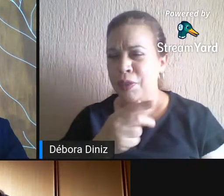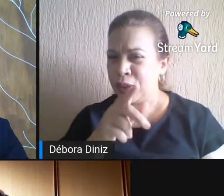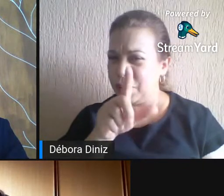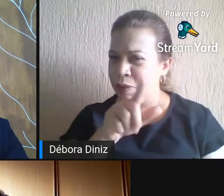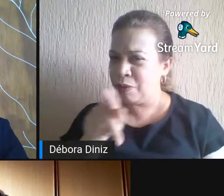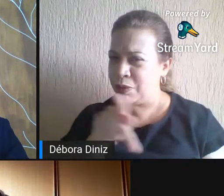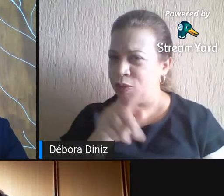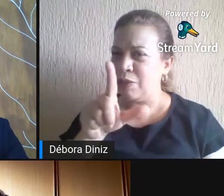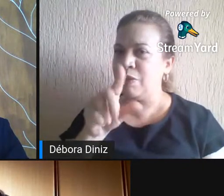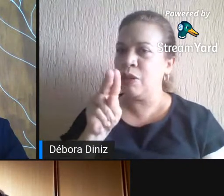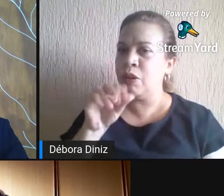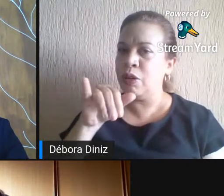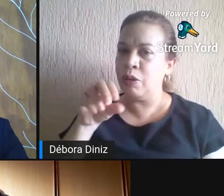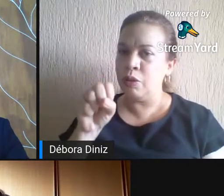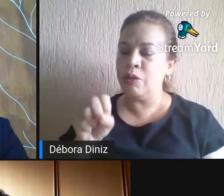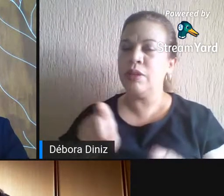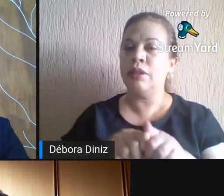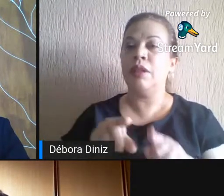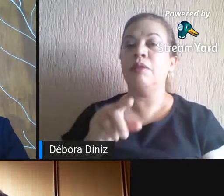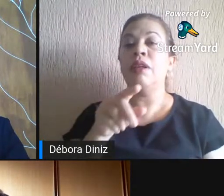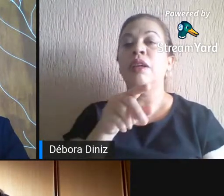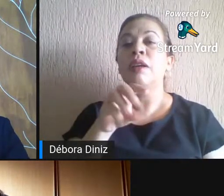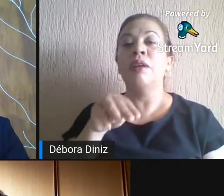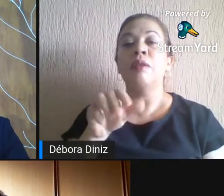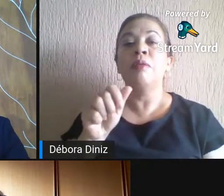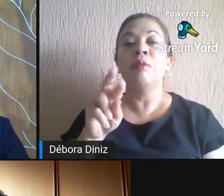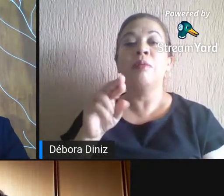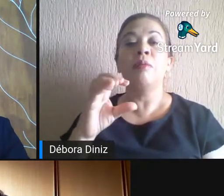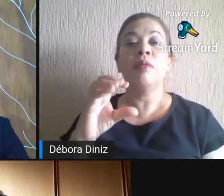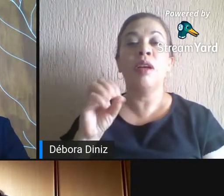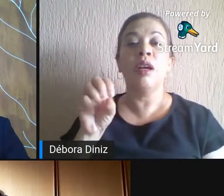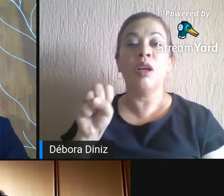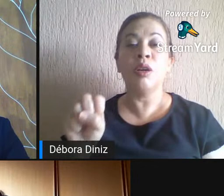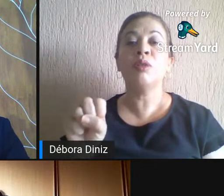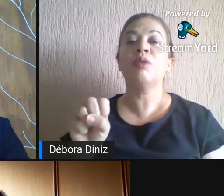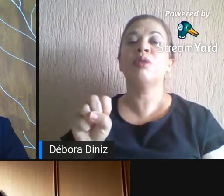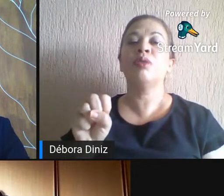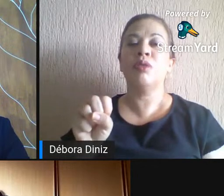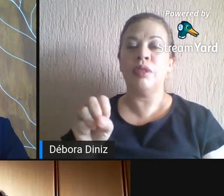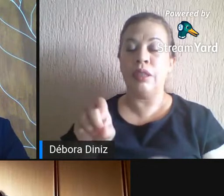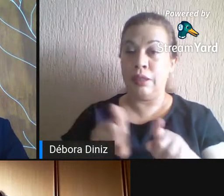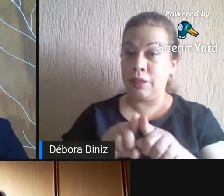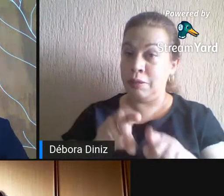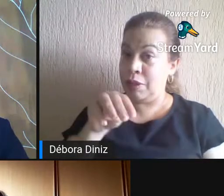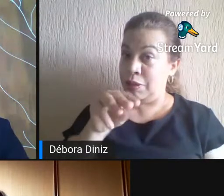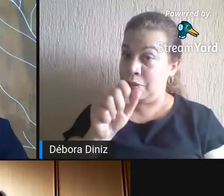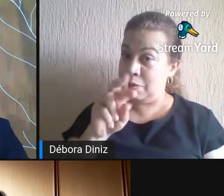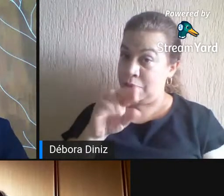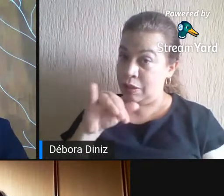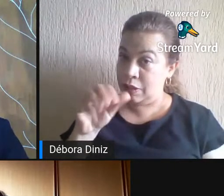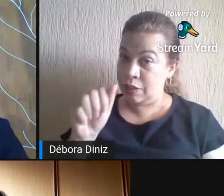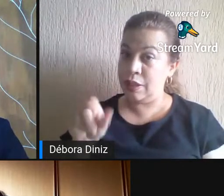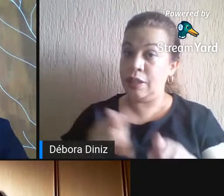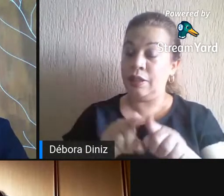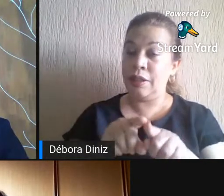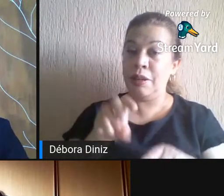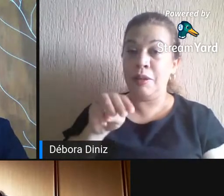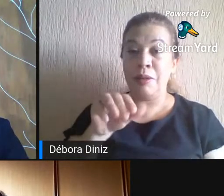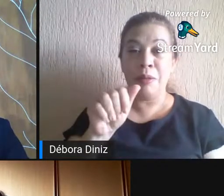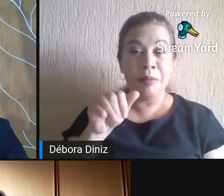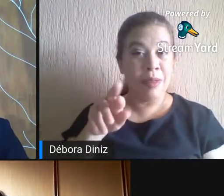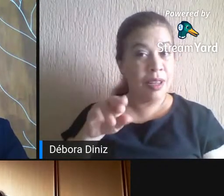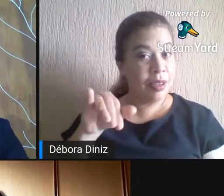dos Santos, Marco Arlindo Amorim de Melo Neri, Maria Silene da Silva e Mário André de Freitas